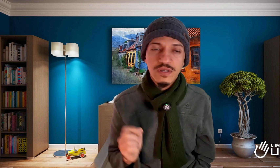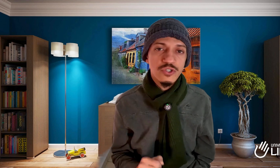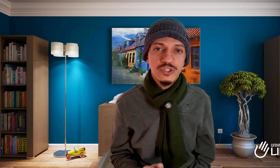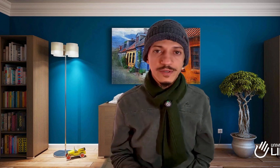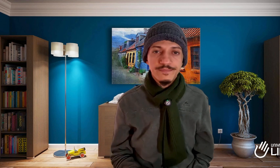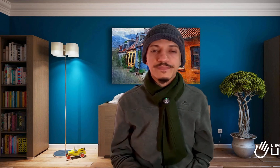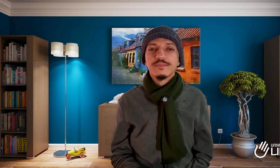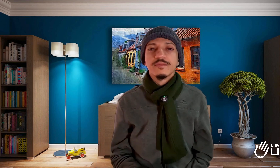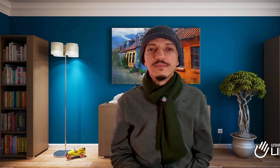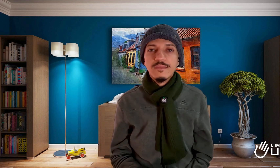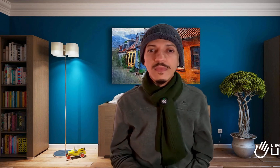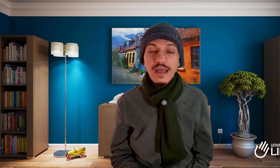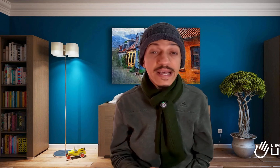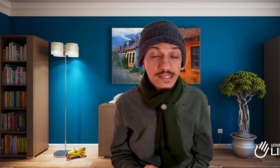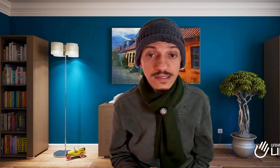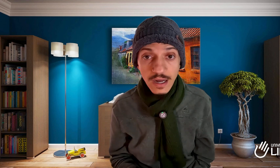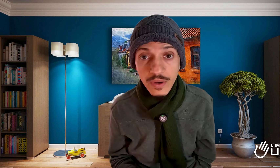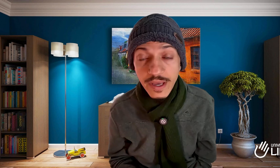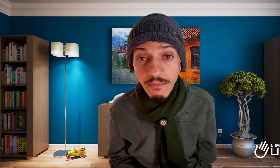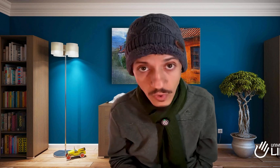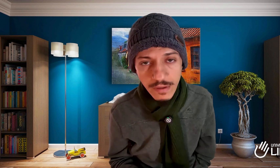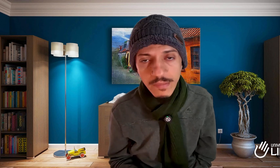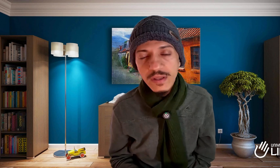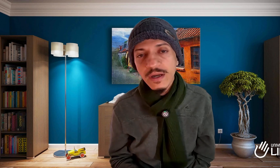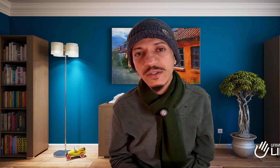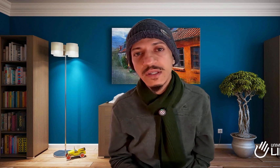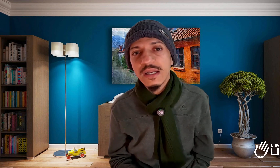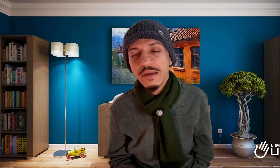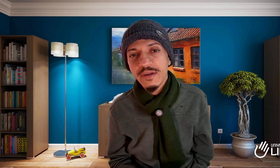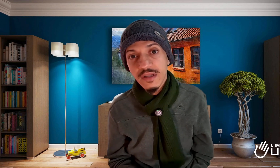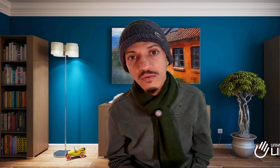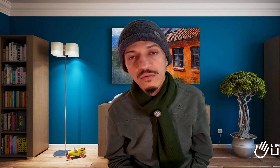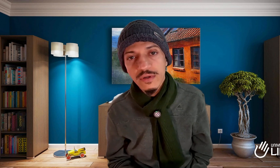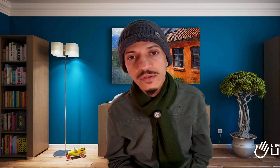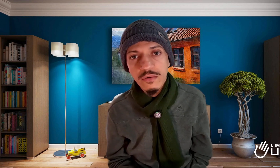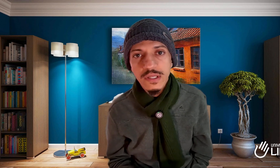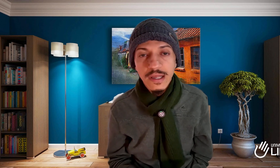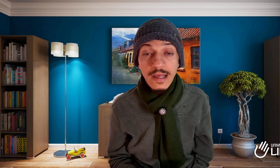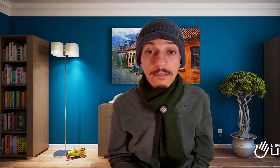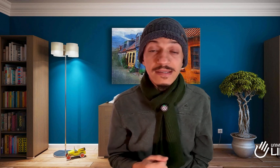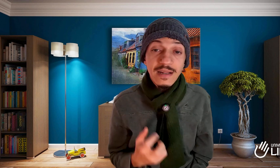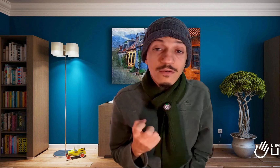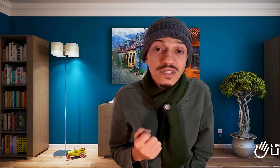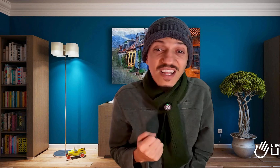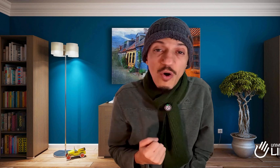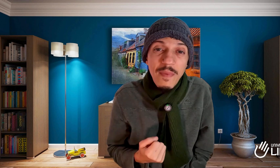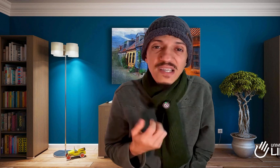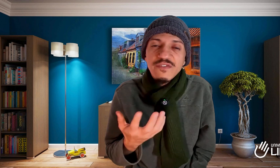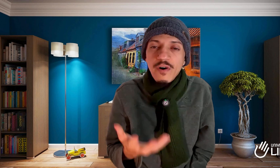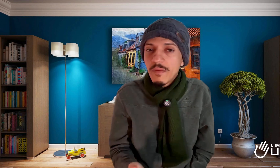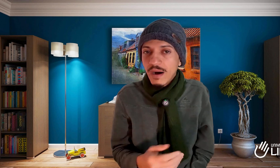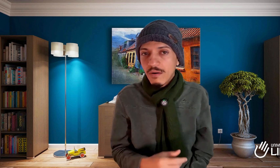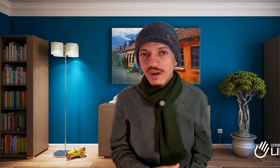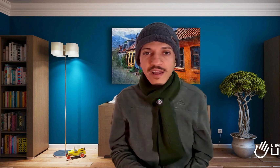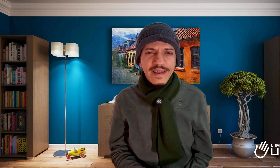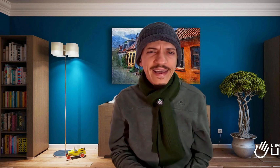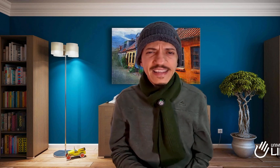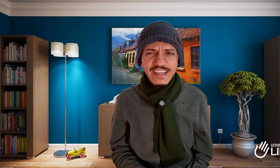dia. Esse sinal aqui é muito importante na Libras e na cultura surda, mas ele é um sinal mais formal. Ele